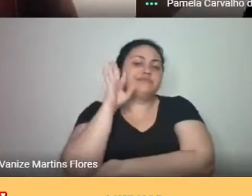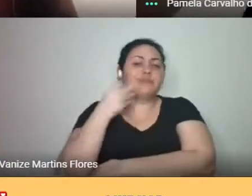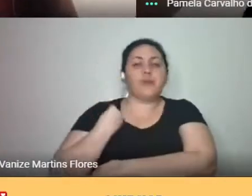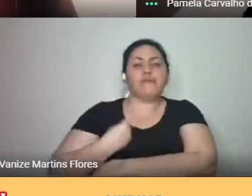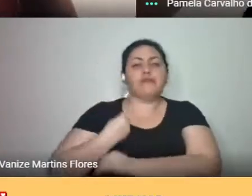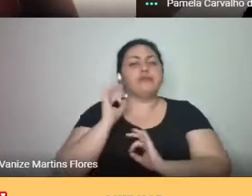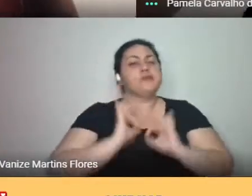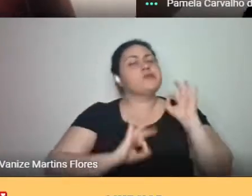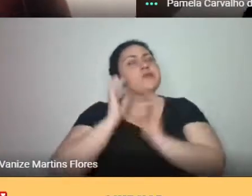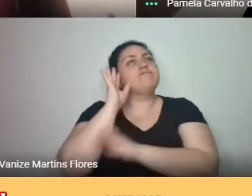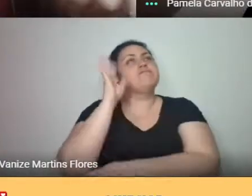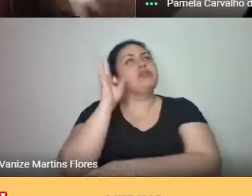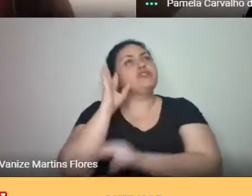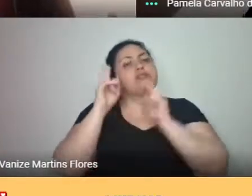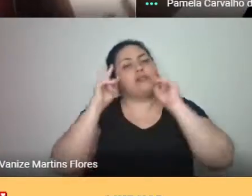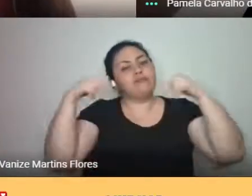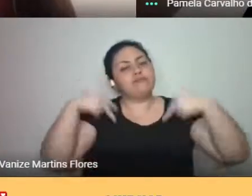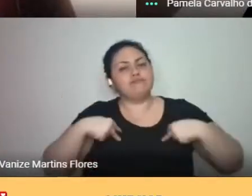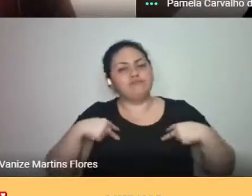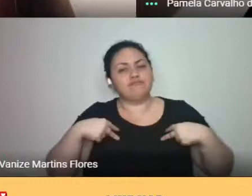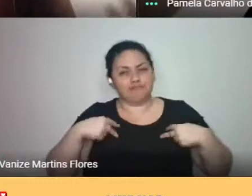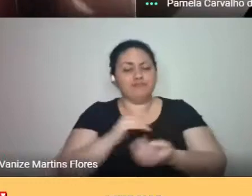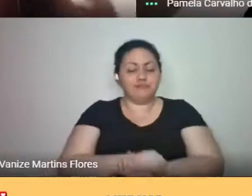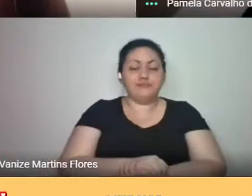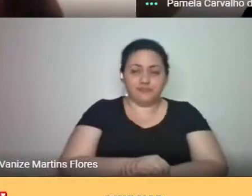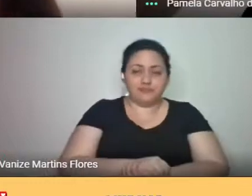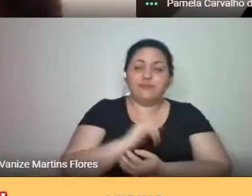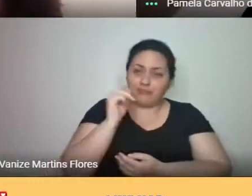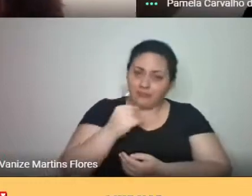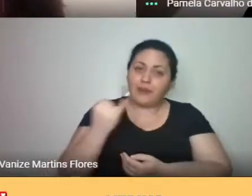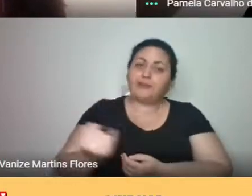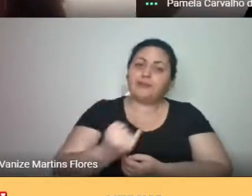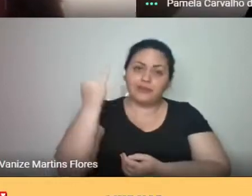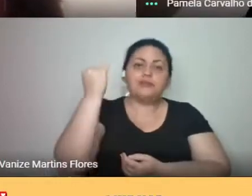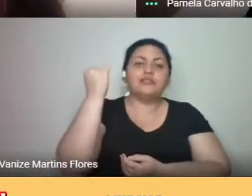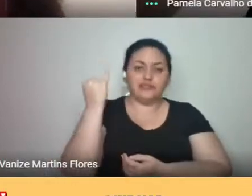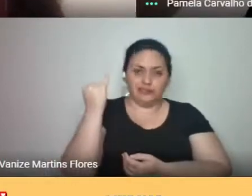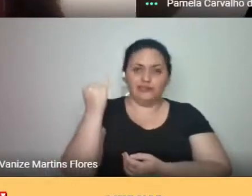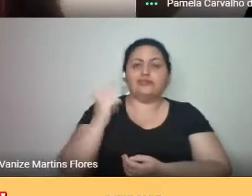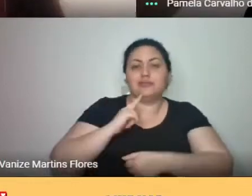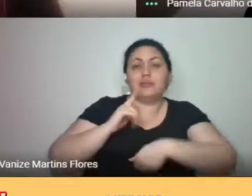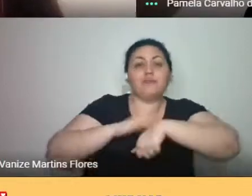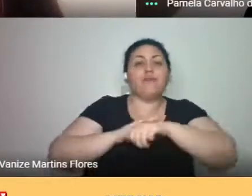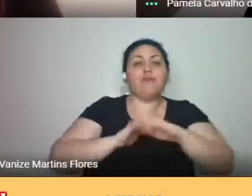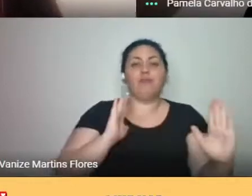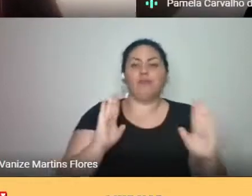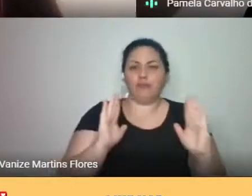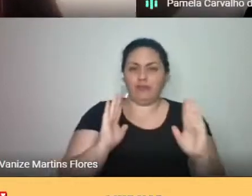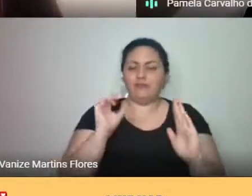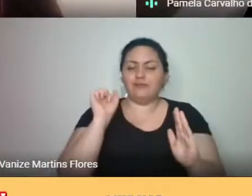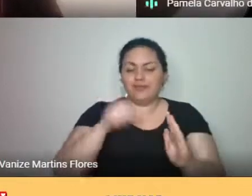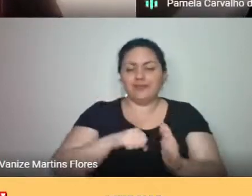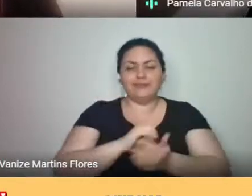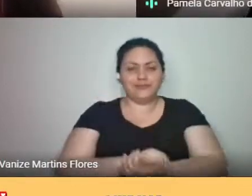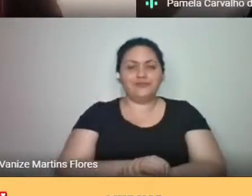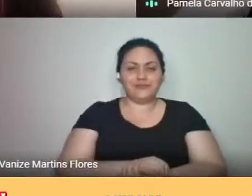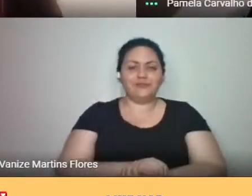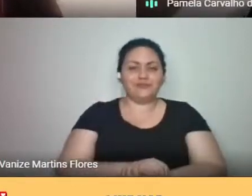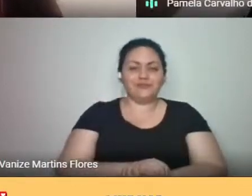escutando, né? Então, sim, é super importante da gente ter esse espaço. Eu acho